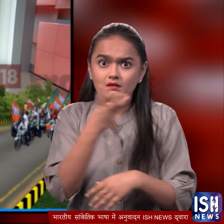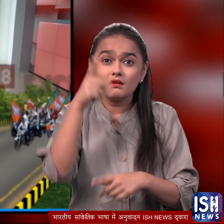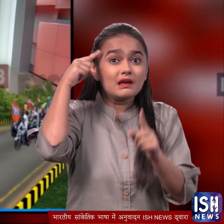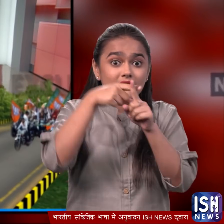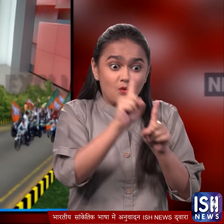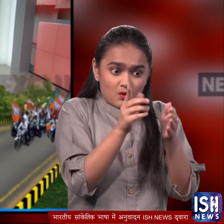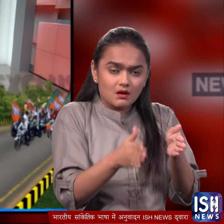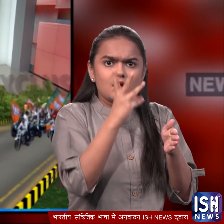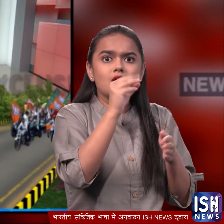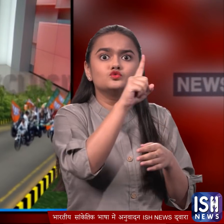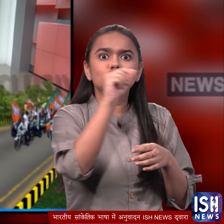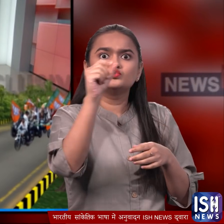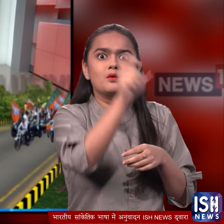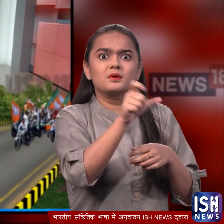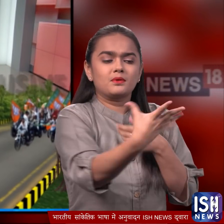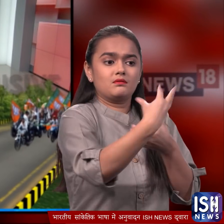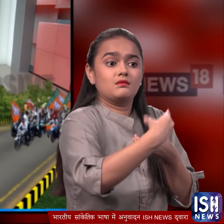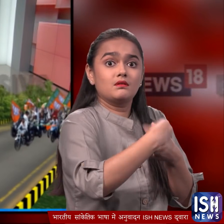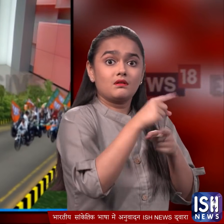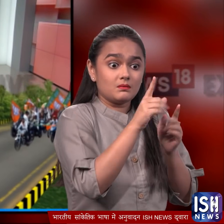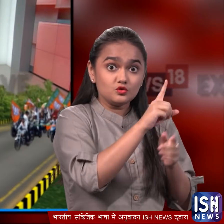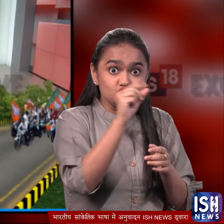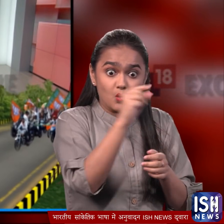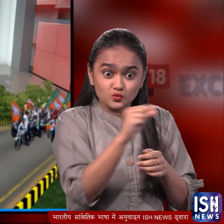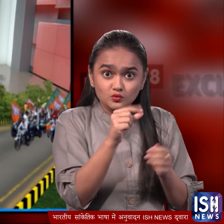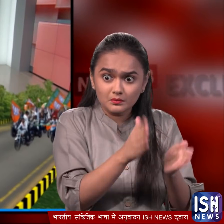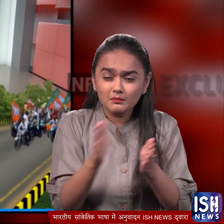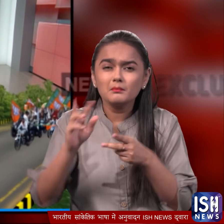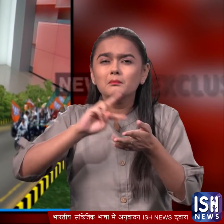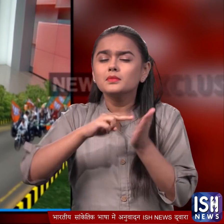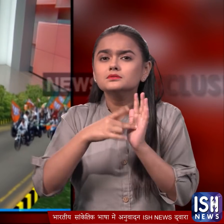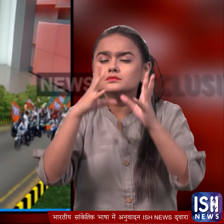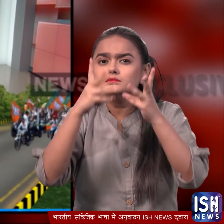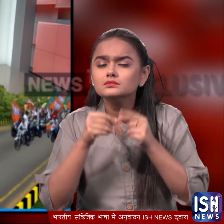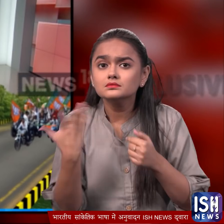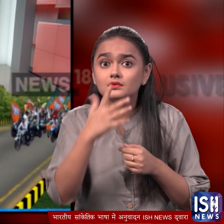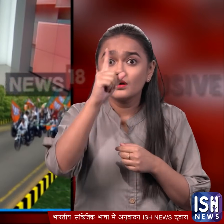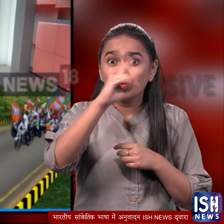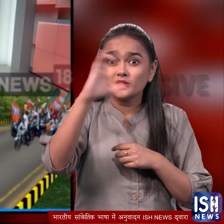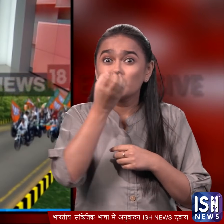पर 100 लोगों को पार्टी का सदस्य बनाया जाए। अगर ऐसा होता है तो बीजेपी